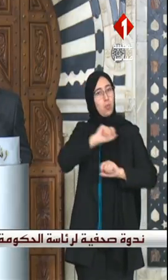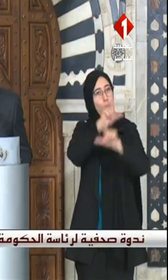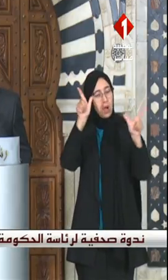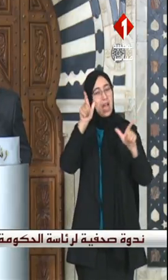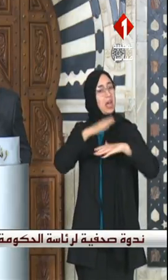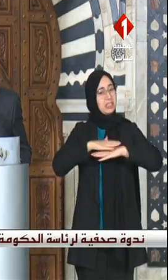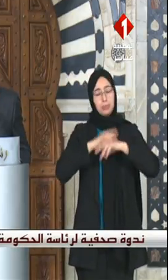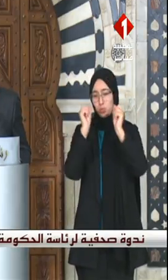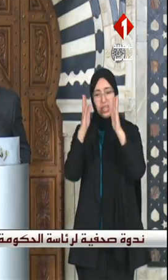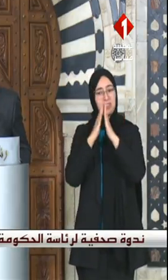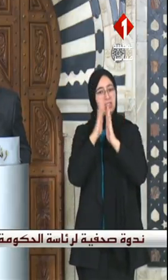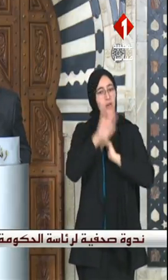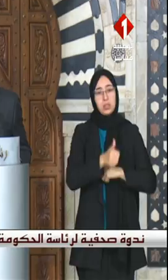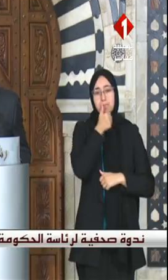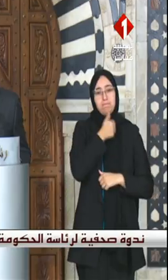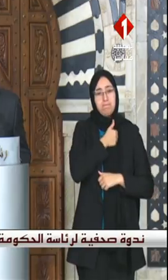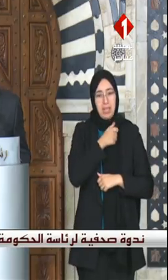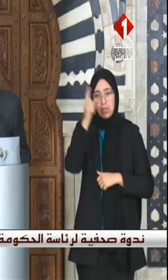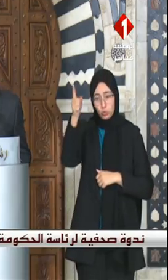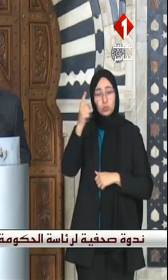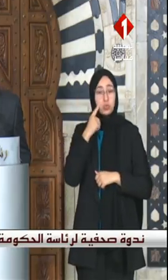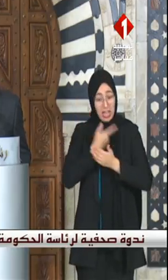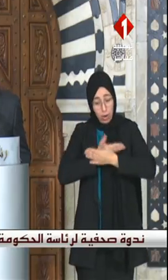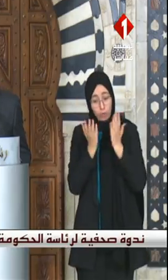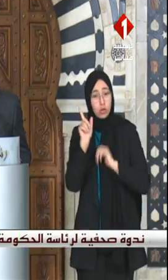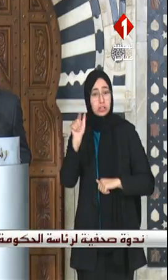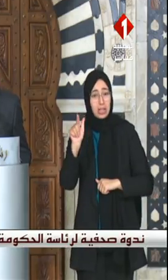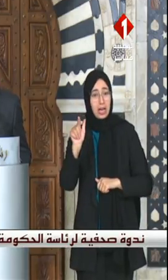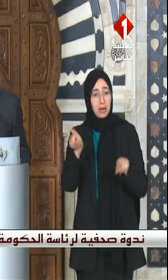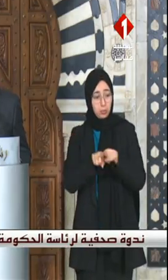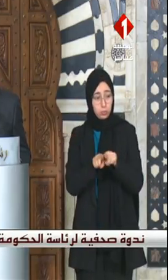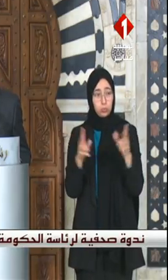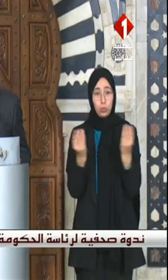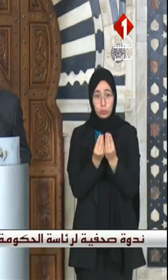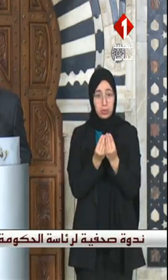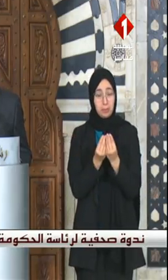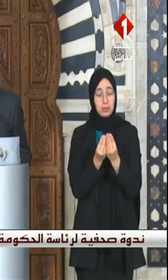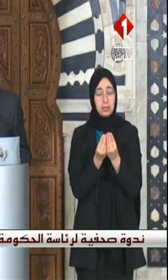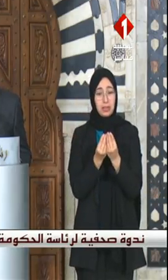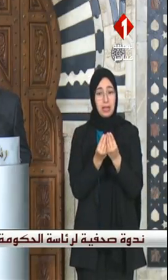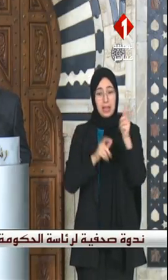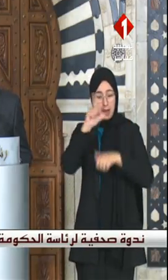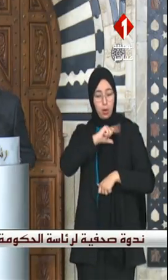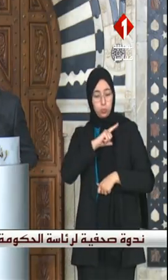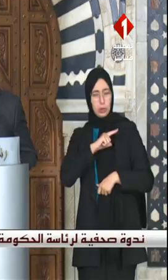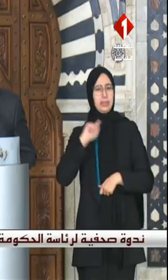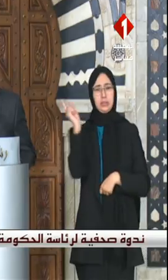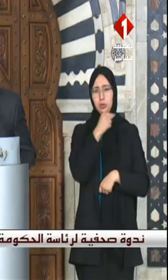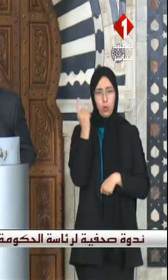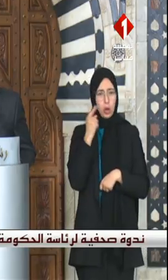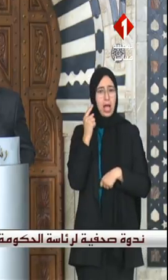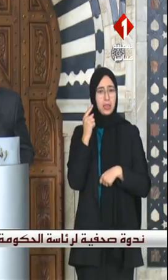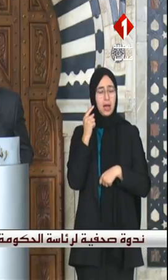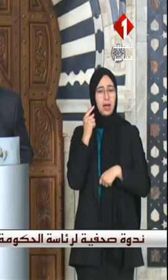في شجاعة ومعناها الإقدام رجال المؤسسة الأمنية